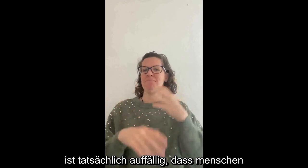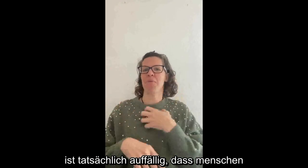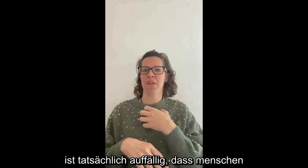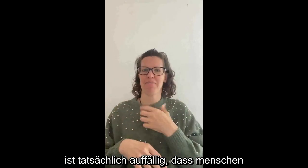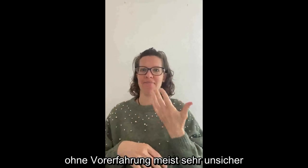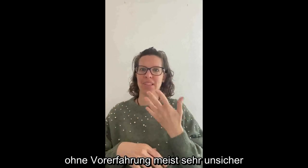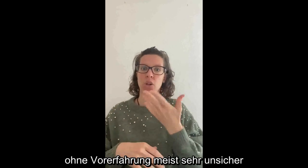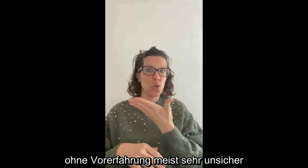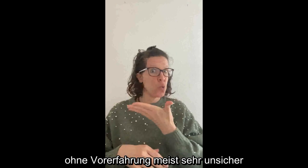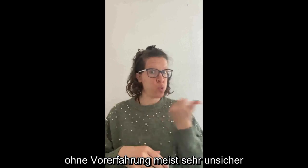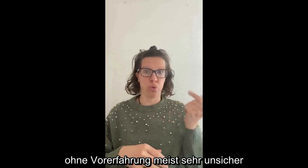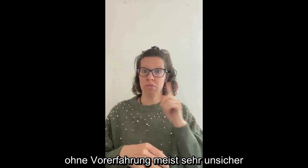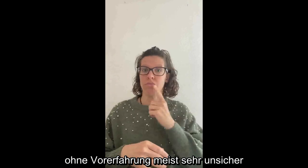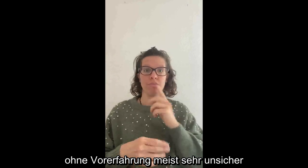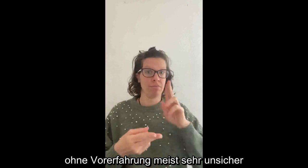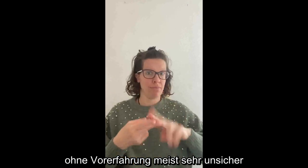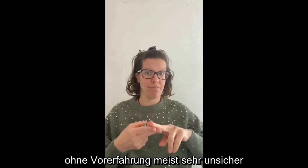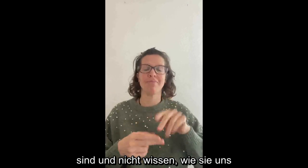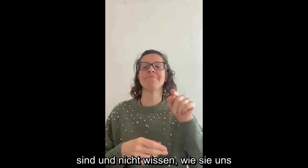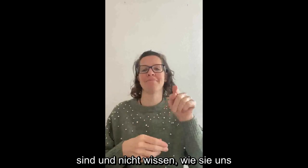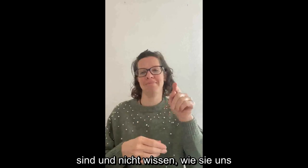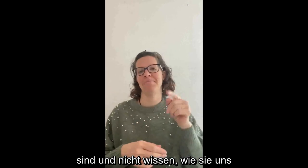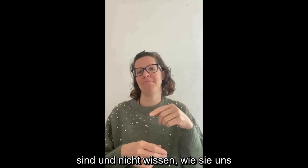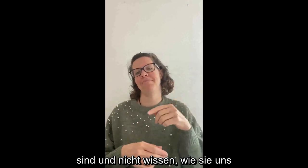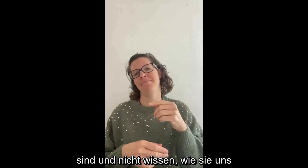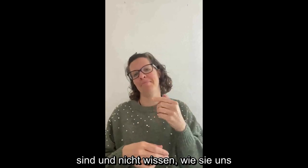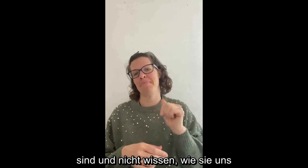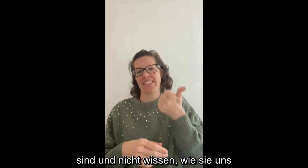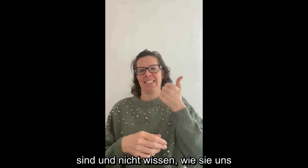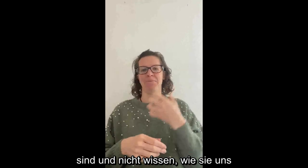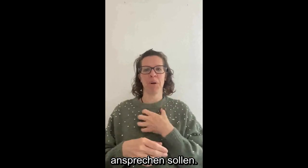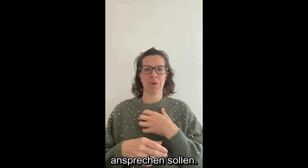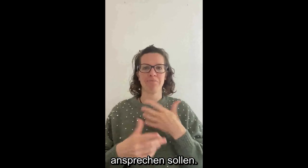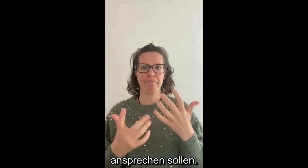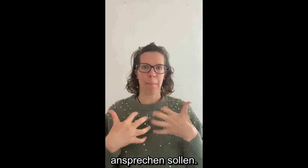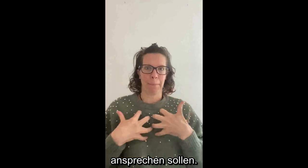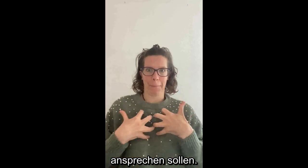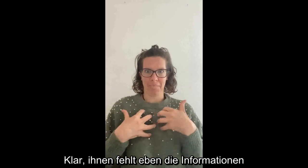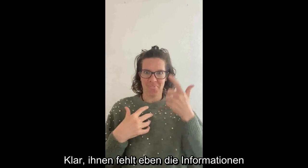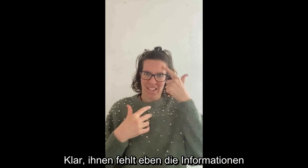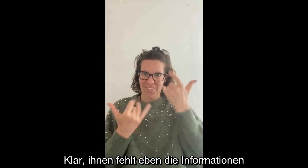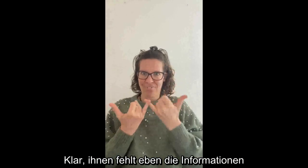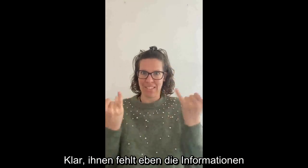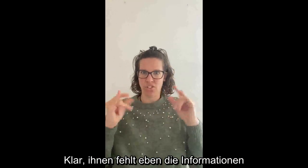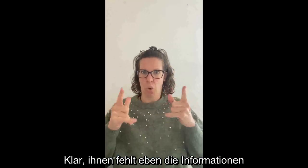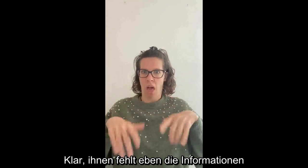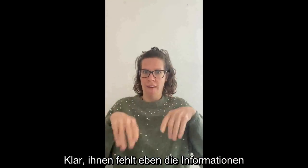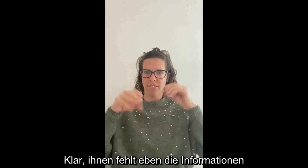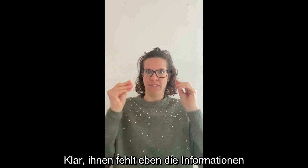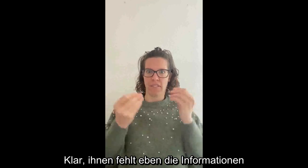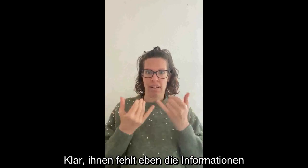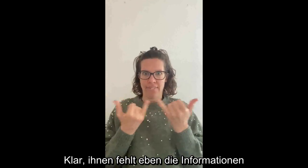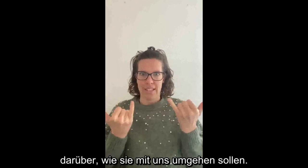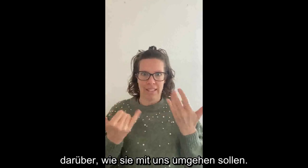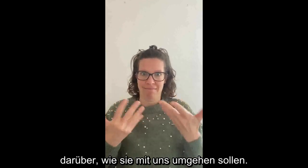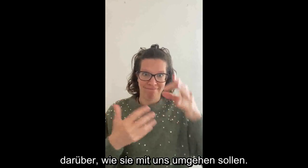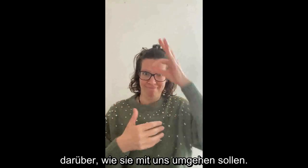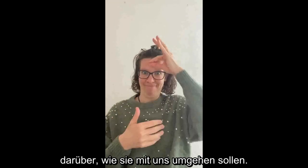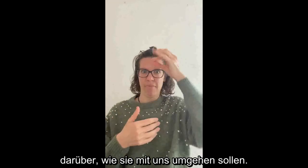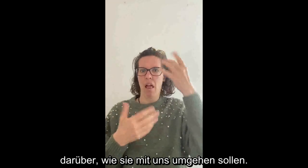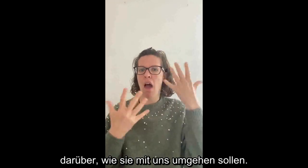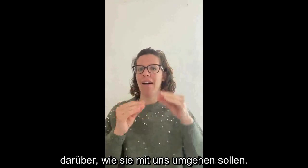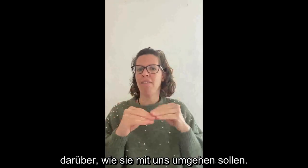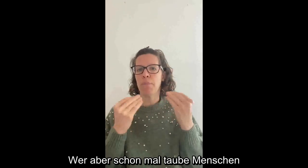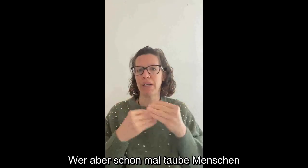auffällig dass Menschen ohne Vorerfahrung meist sehr unsicher sind und nicht wissen wie sie uns ansprechen sollen klar ihnen fehlt eben die Information darüber